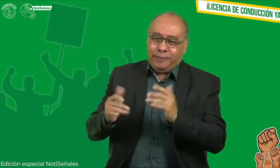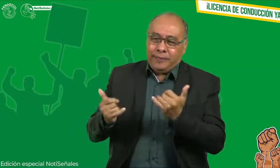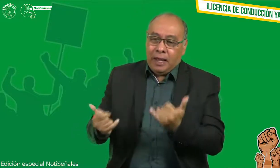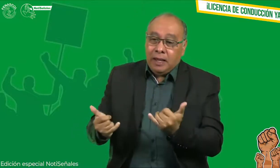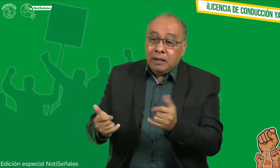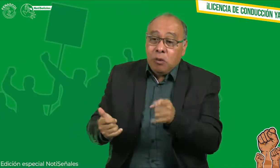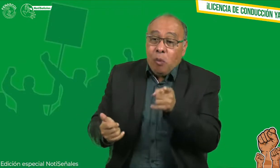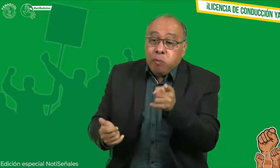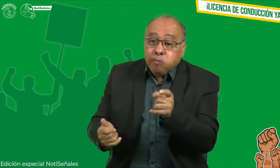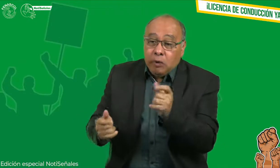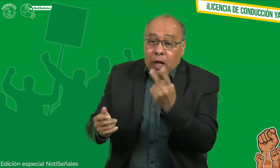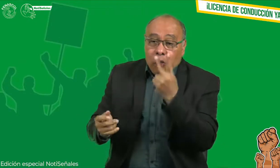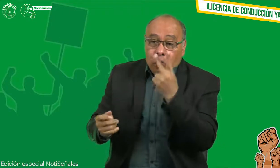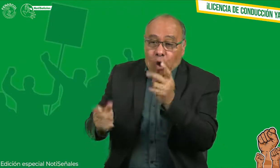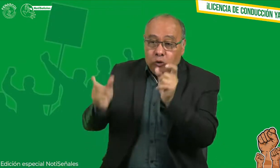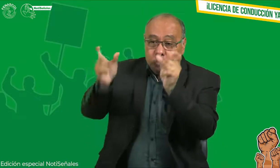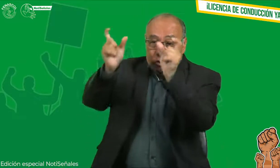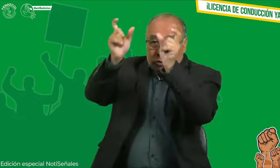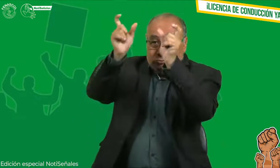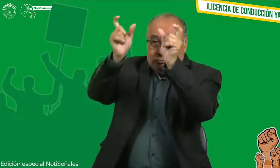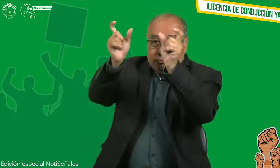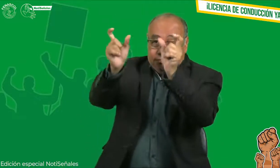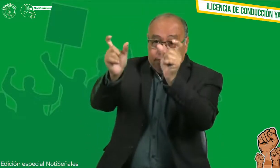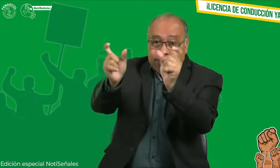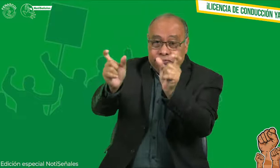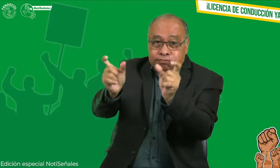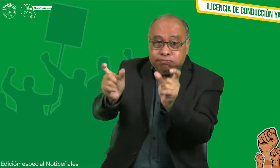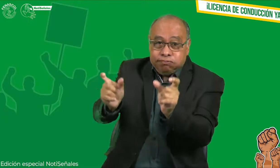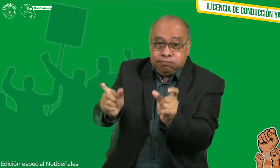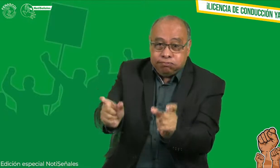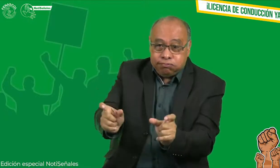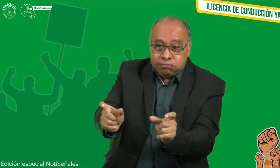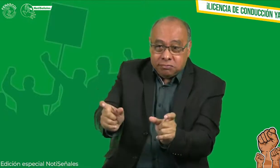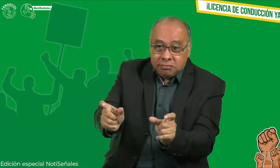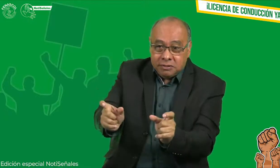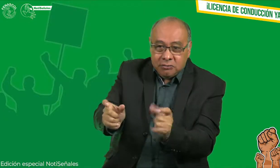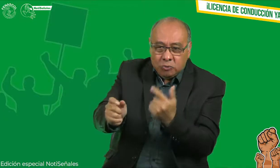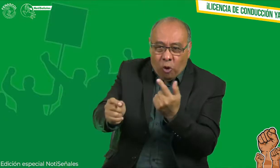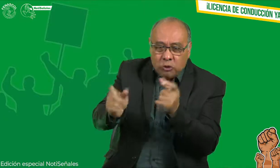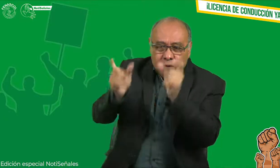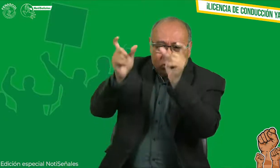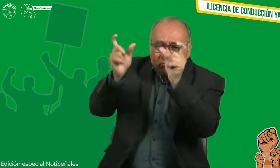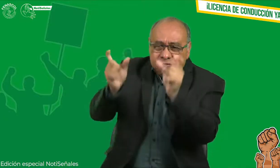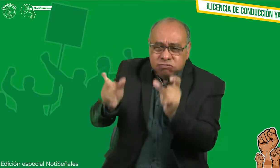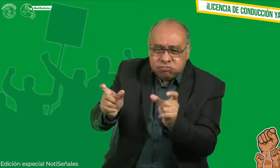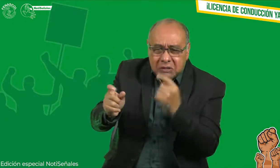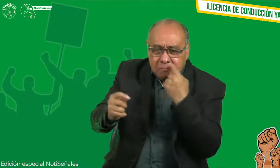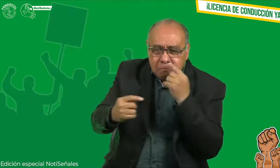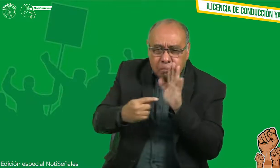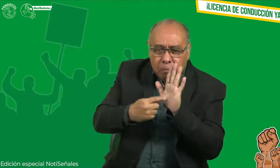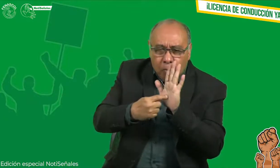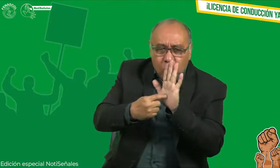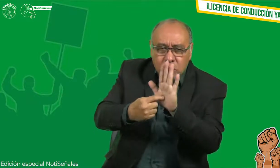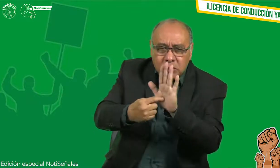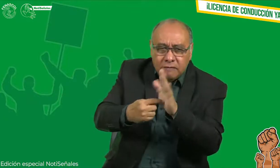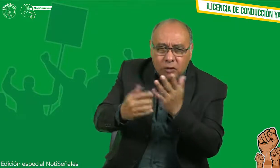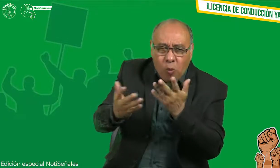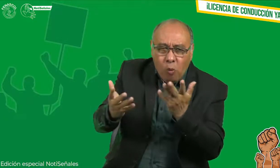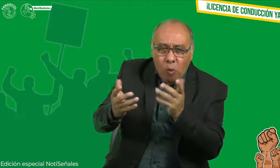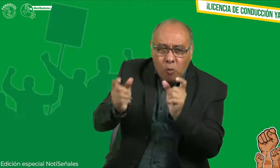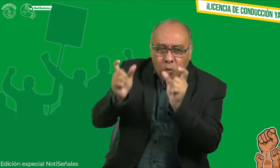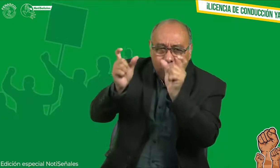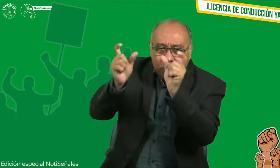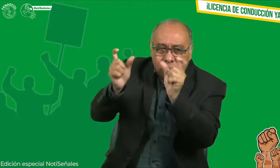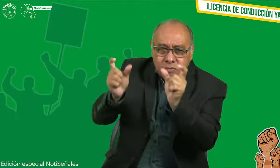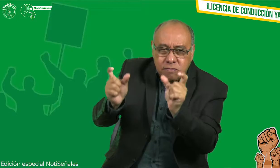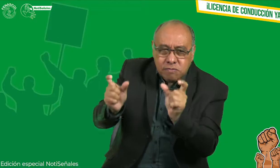referente, por ejemplo, a las personas con sordera profunda y los diferentes niveles que allí se mencionan. Entonces, vamos a mostrar